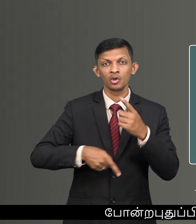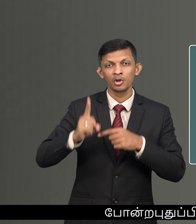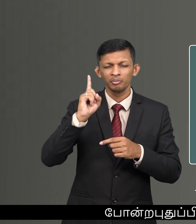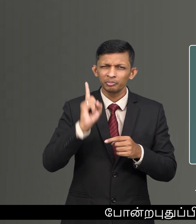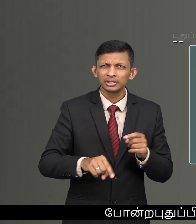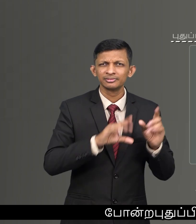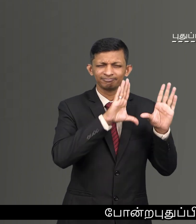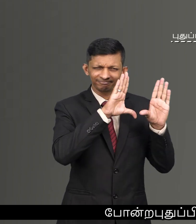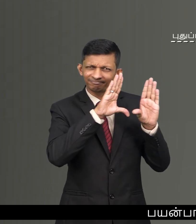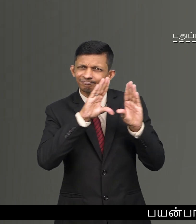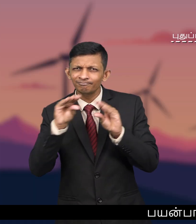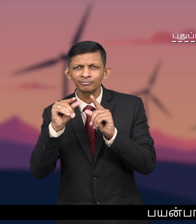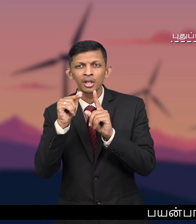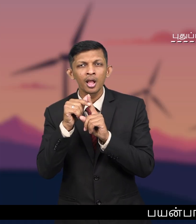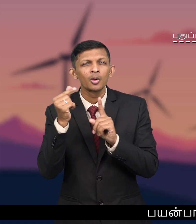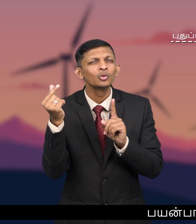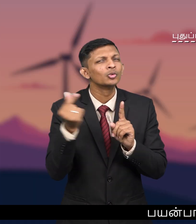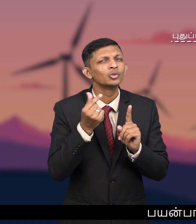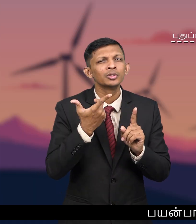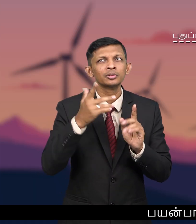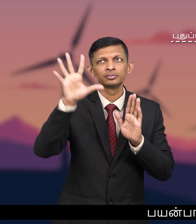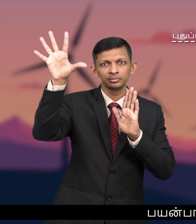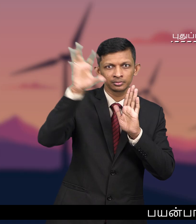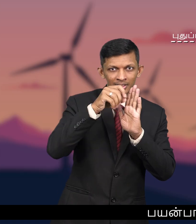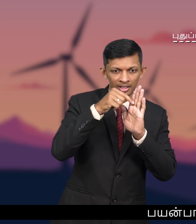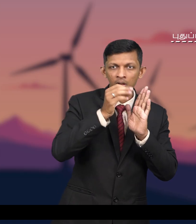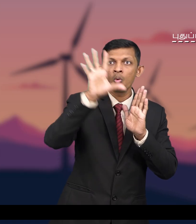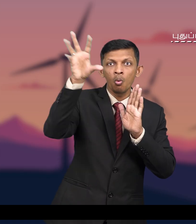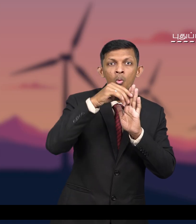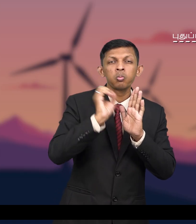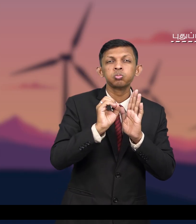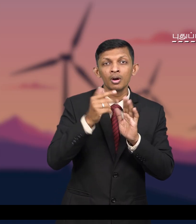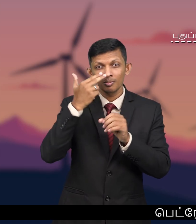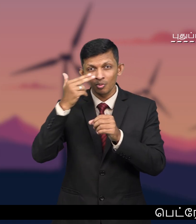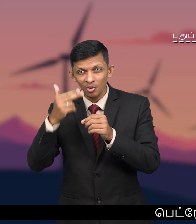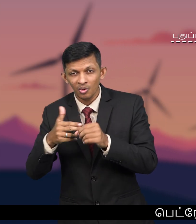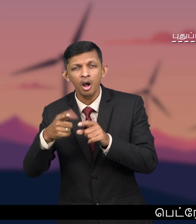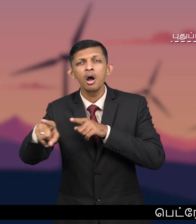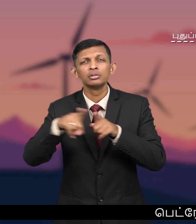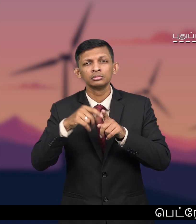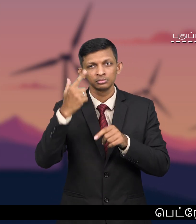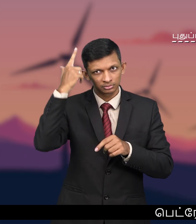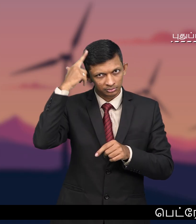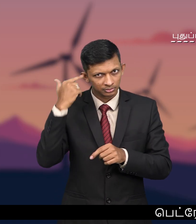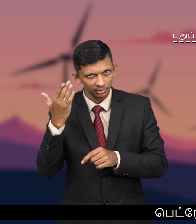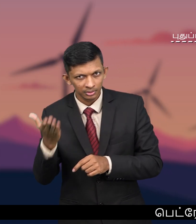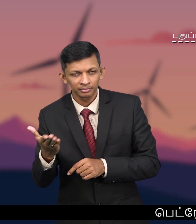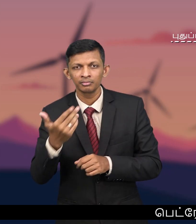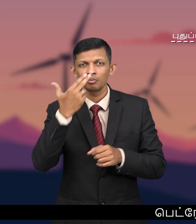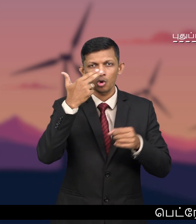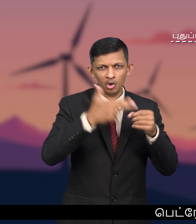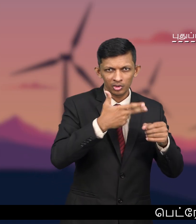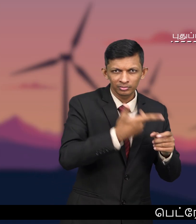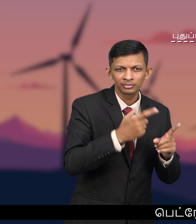புதுப்பிக்க இயலாத வளங்களின் பயன்பாட்டை குறைத்து நிலக்கரி, பெட்ரோல் மற்றும் டீசல் போன்ற